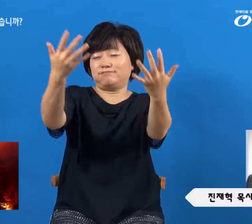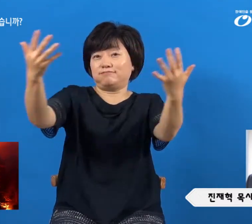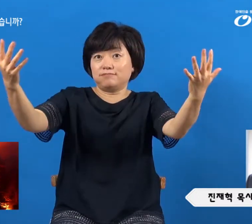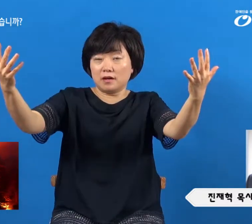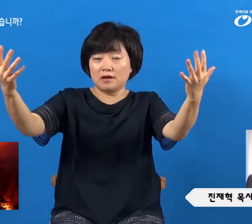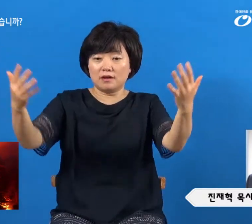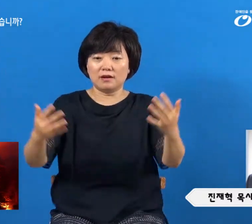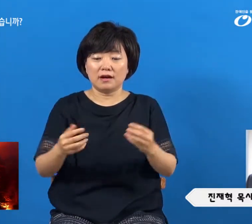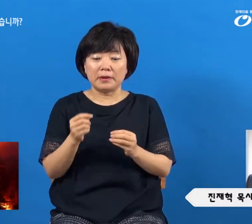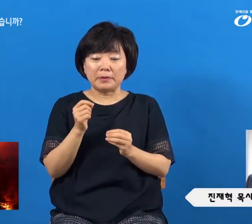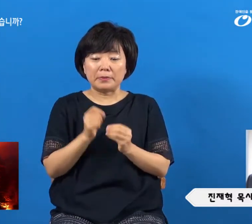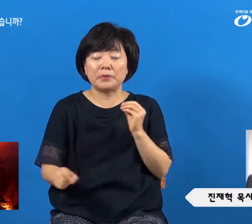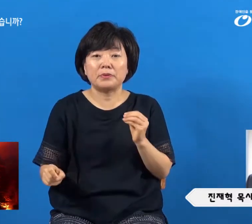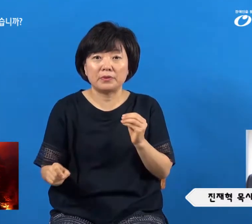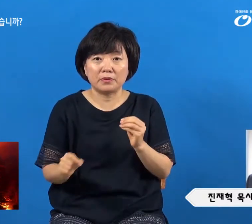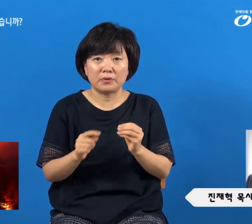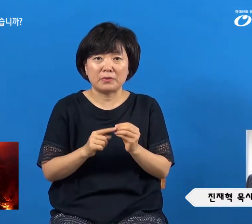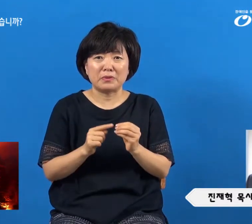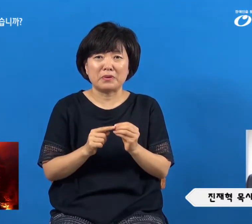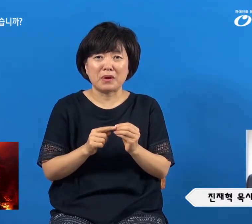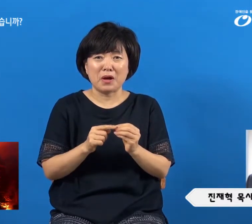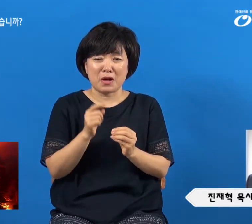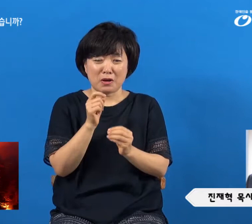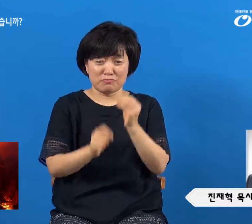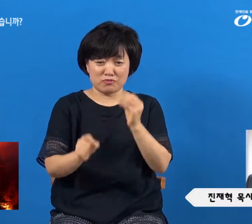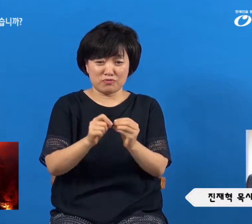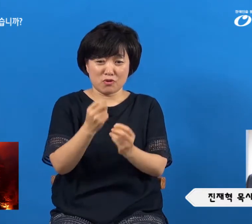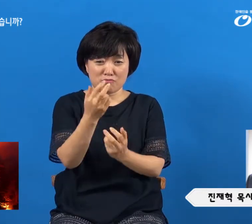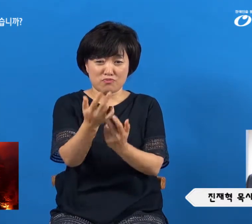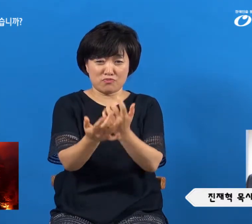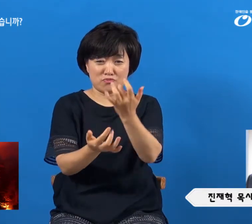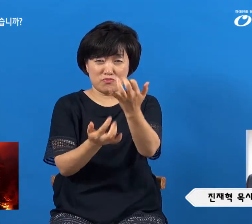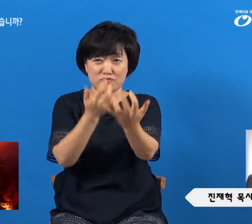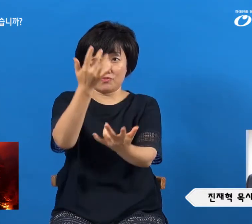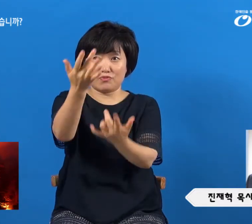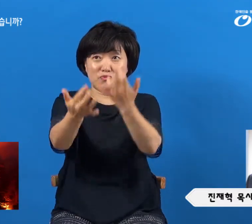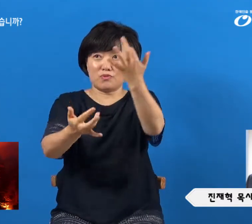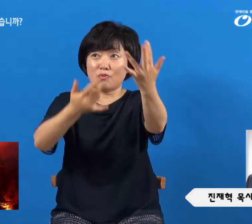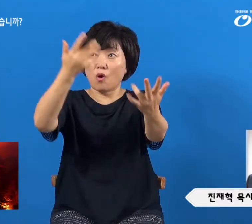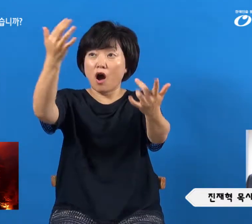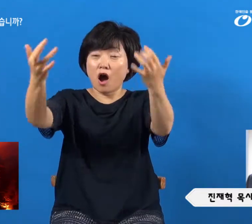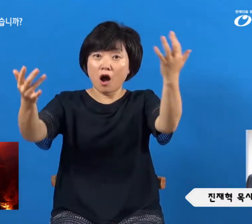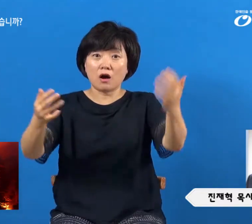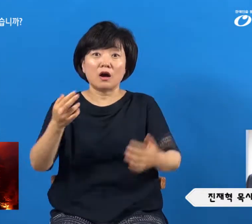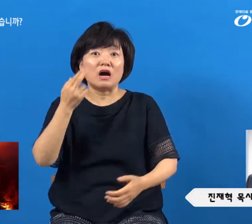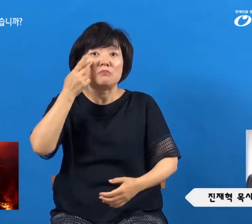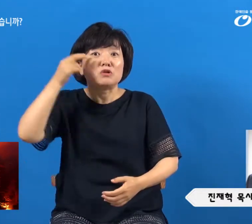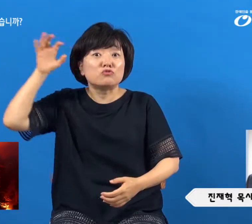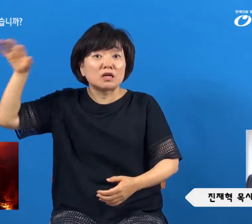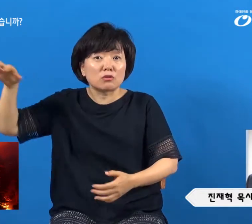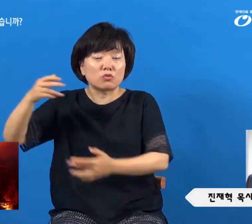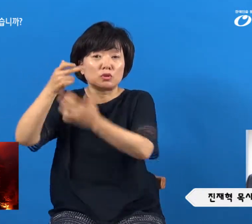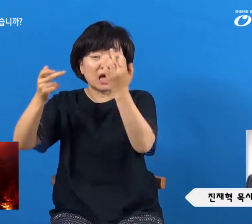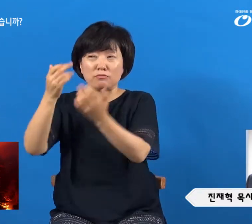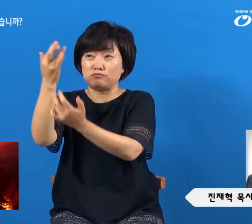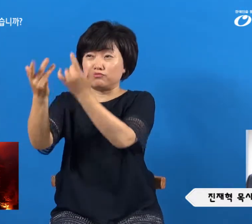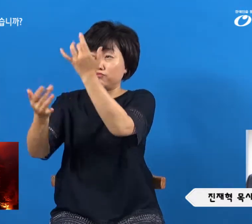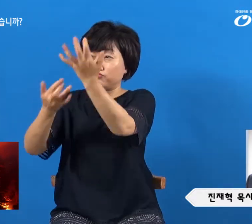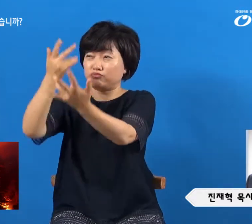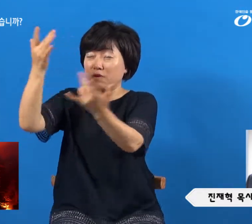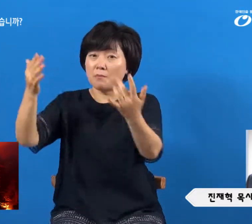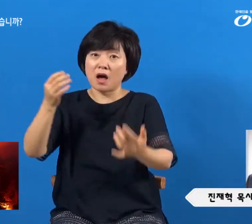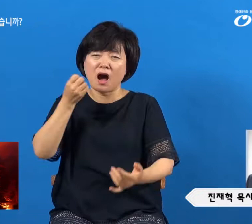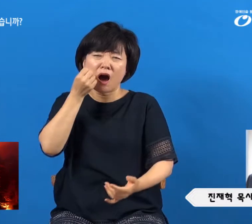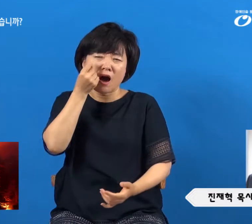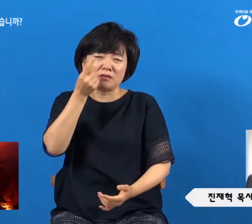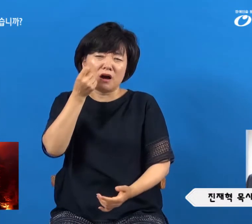산불을 한번 생각해 보십시오. 얼마나 많은 것들을 태우고 있는지. 미국에서도 산불이 나면 때로는 몇